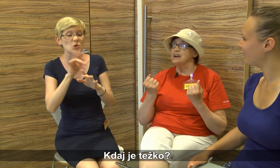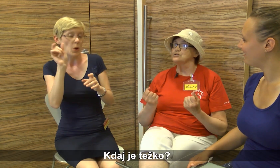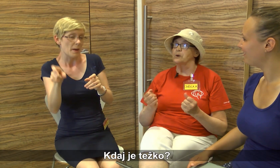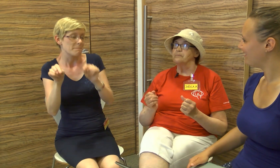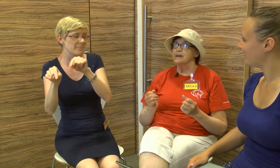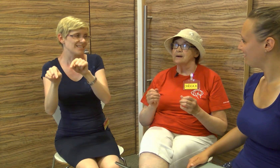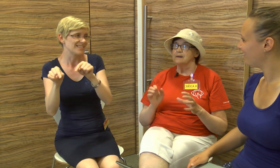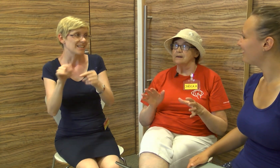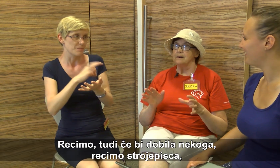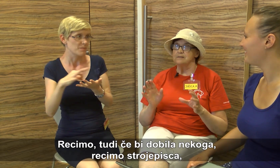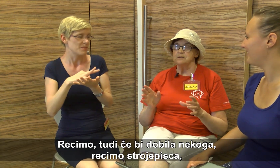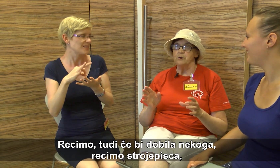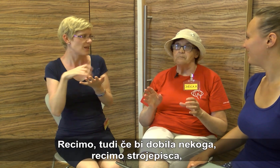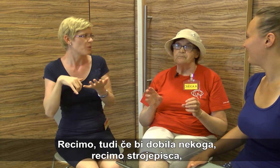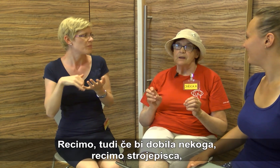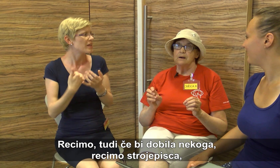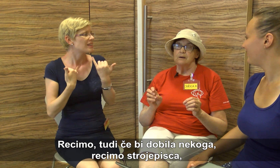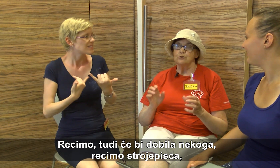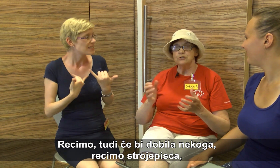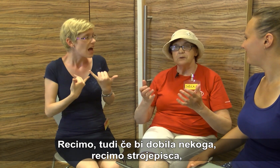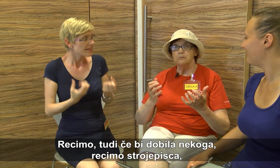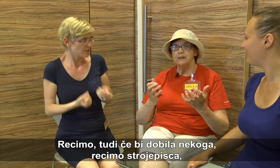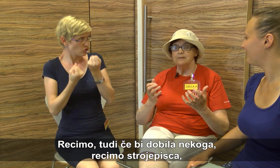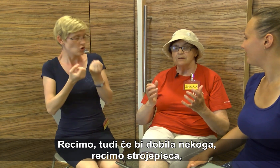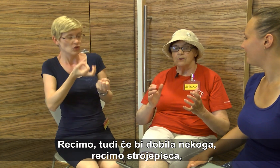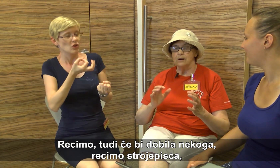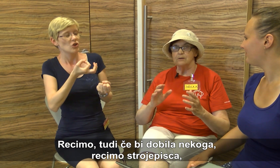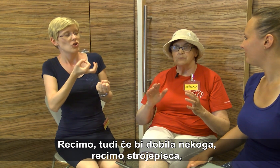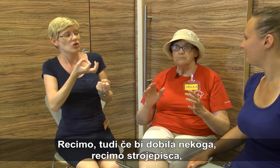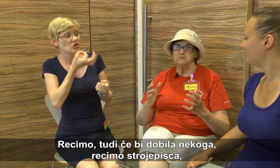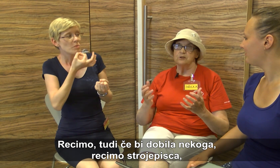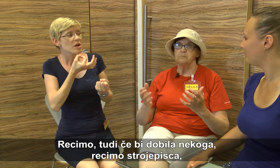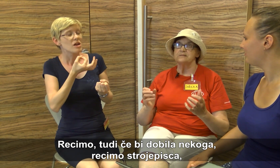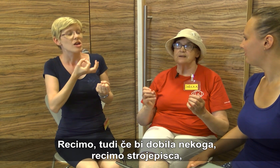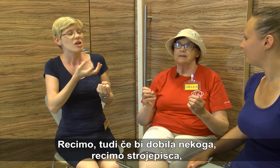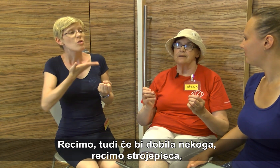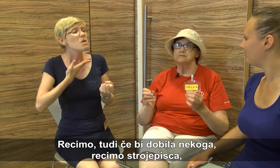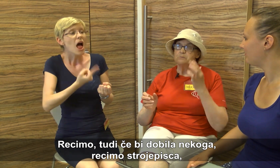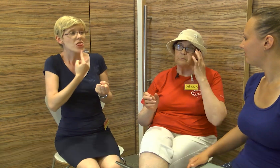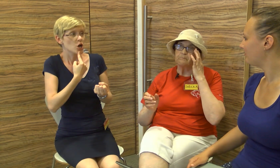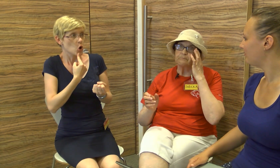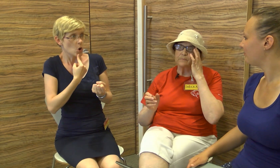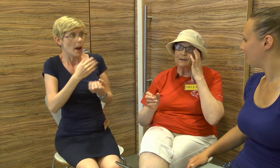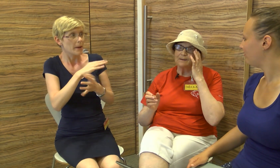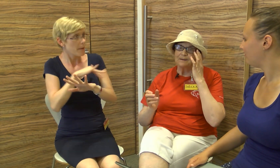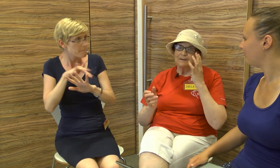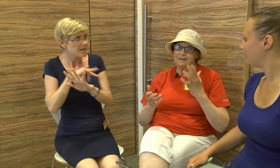Zdaj je težko. Recimo, tudi če bi dobila nekoga, ko strojepisca, ne, recimo,